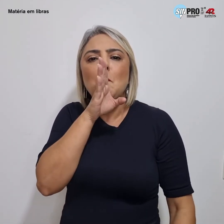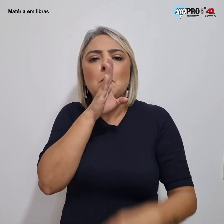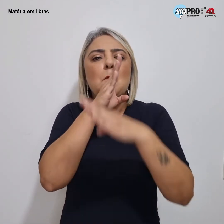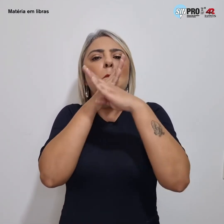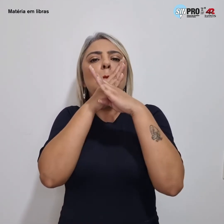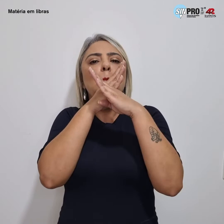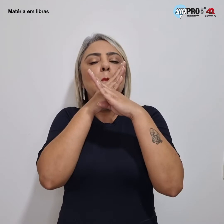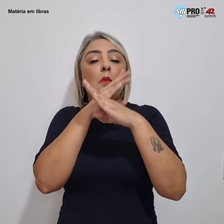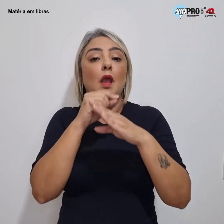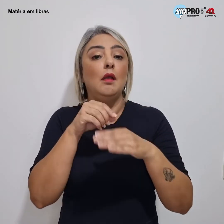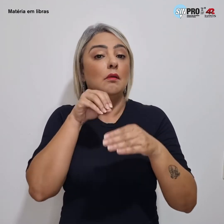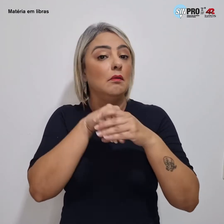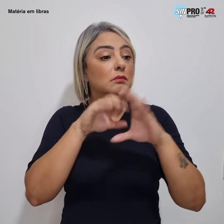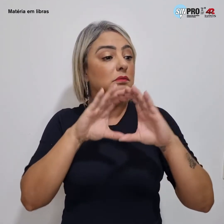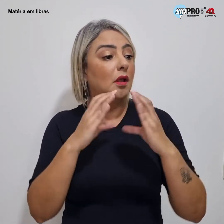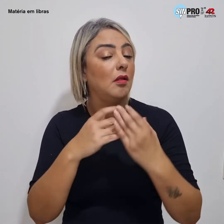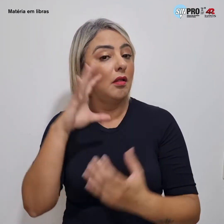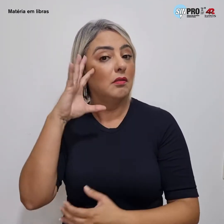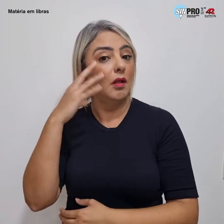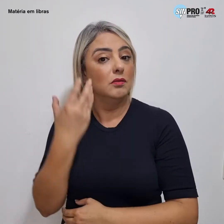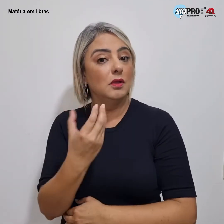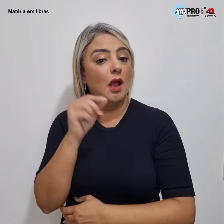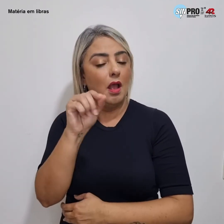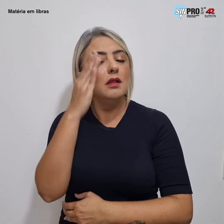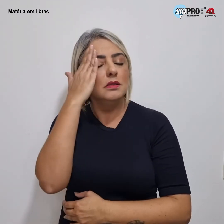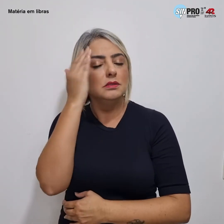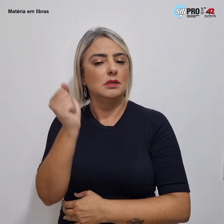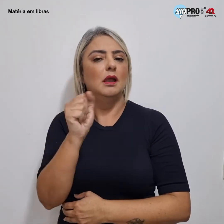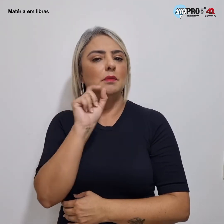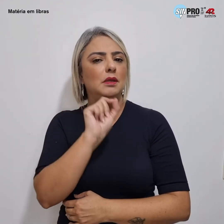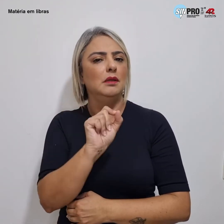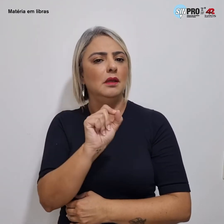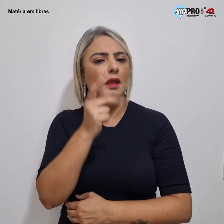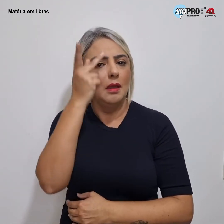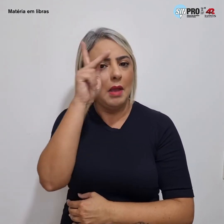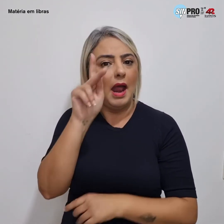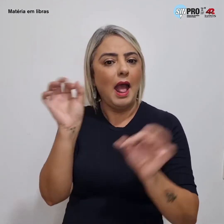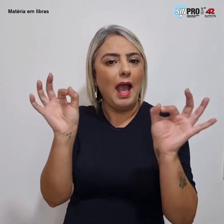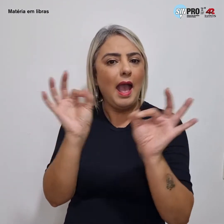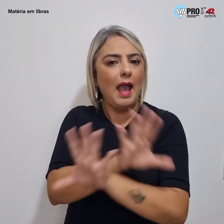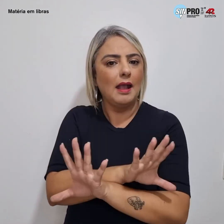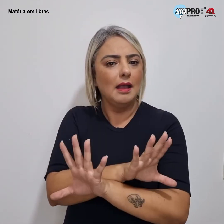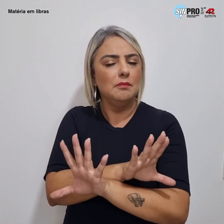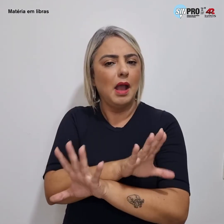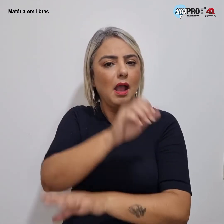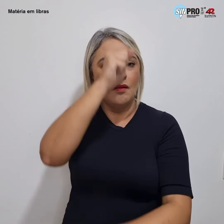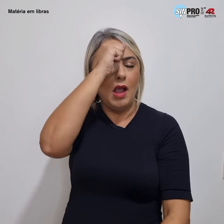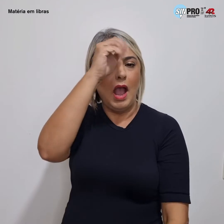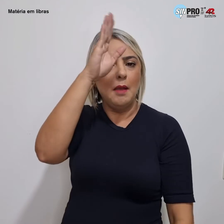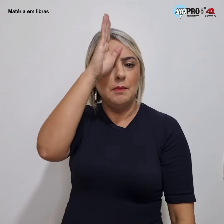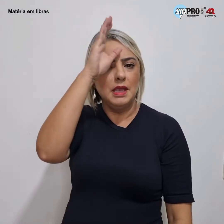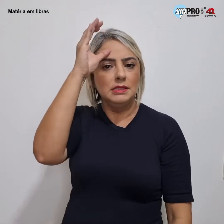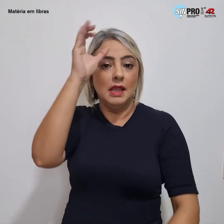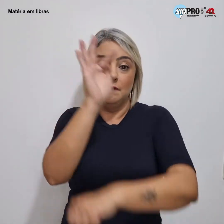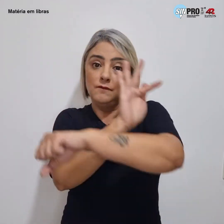Mordaça. Dentre o conjunto de soluções, ele sabe que, para acabar com o